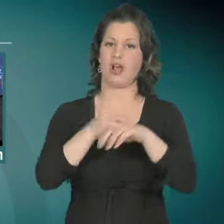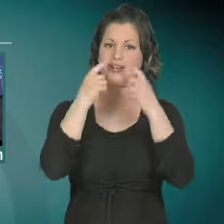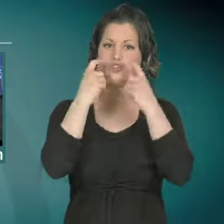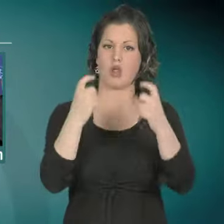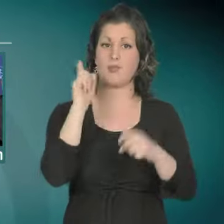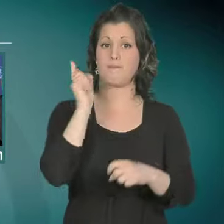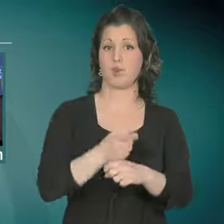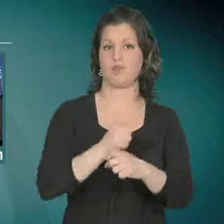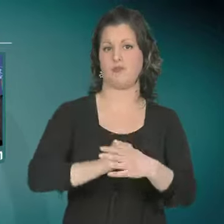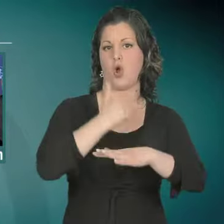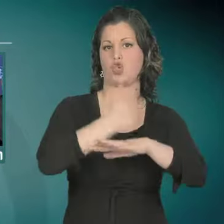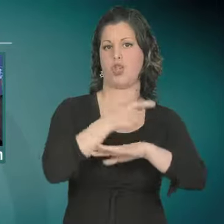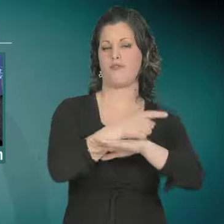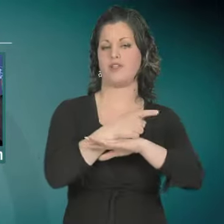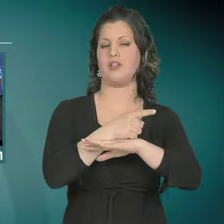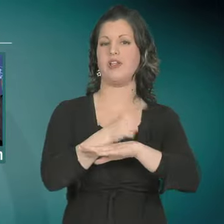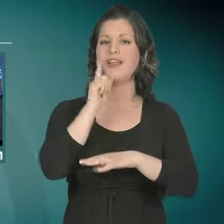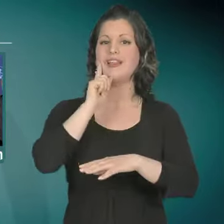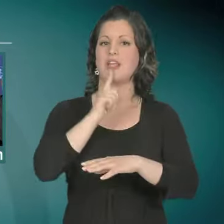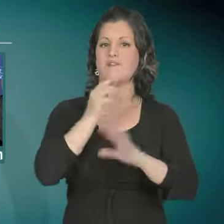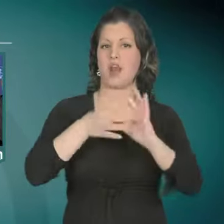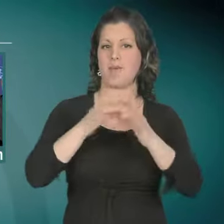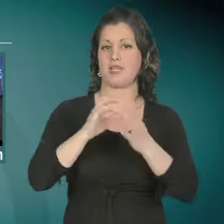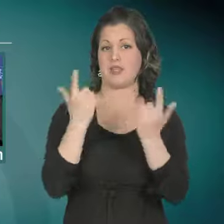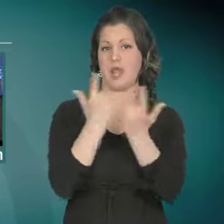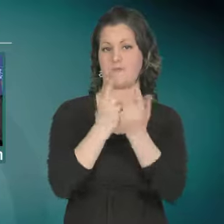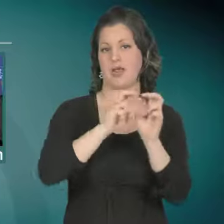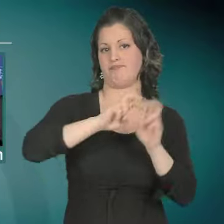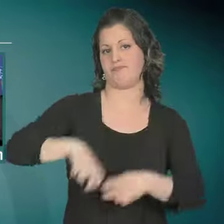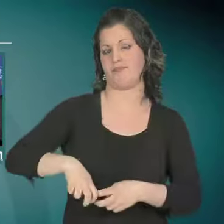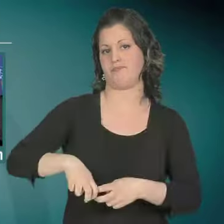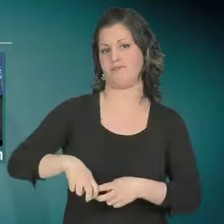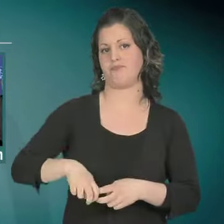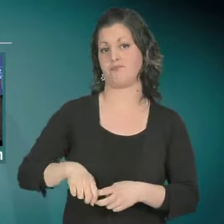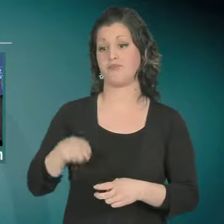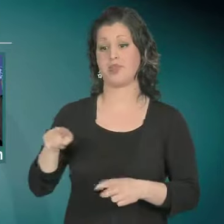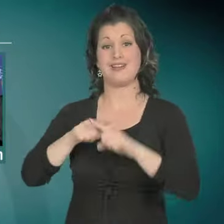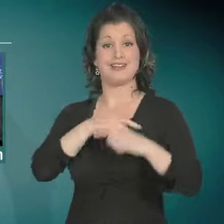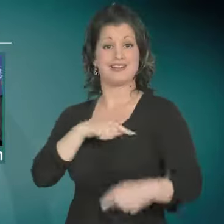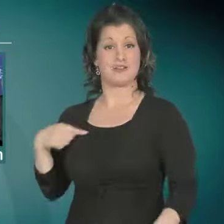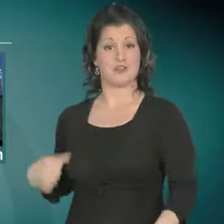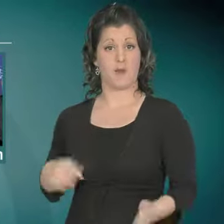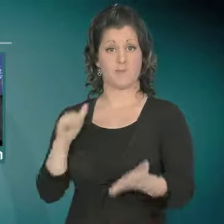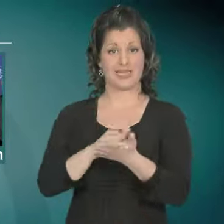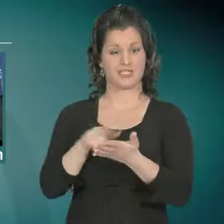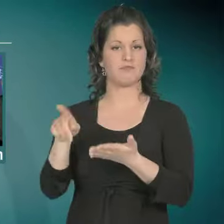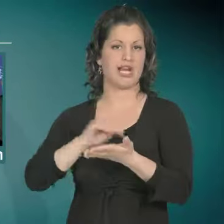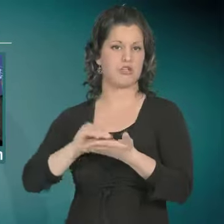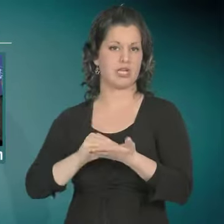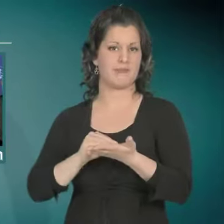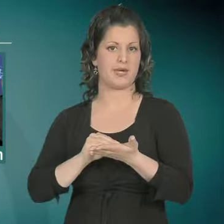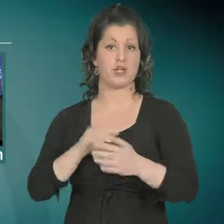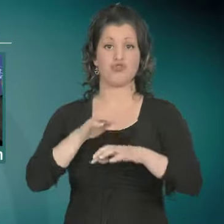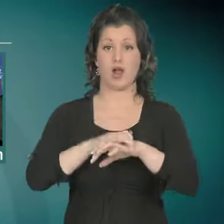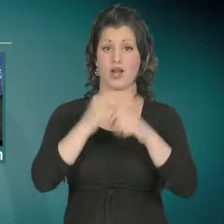Deaflympics-Botschafter zum Rücktritt auf. In der chinesischen Presse stand, dass Jackie Chan sich negativ über die taiwanesische